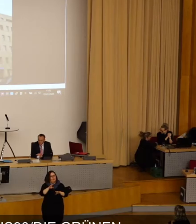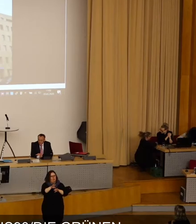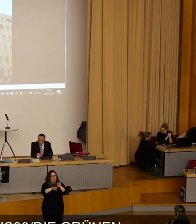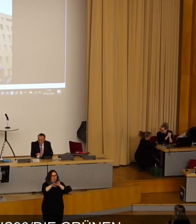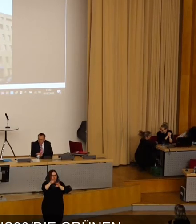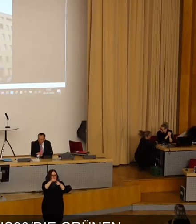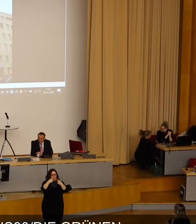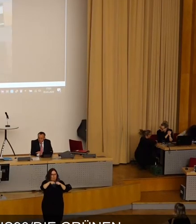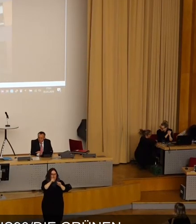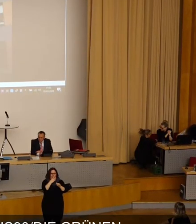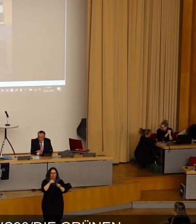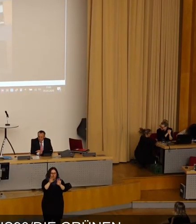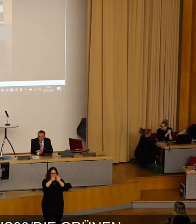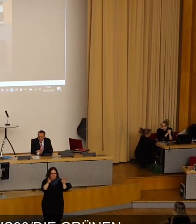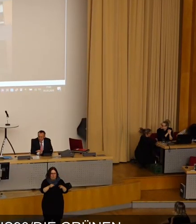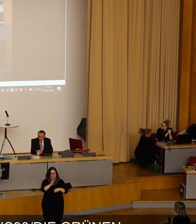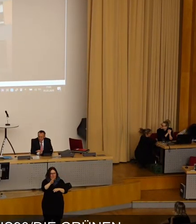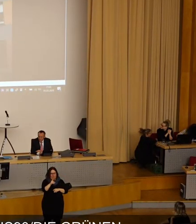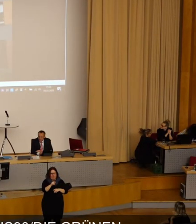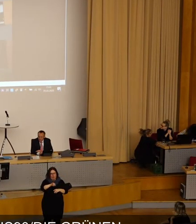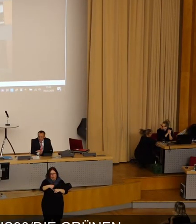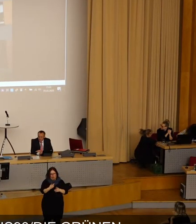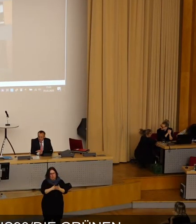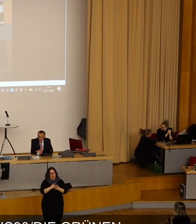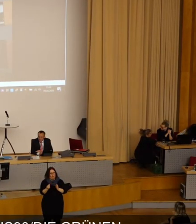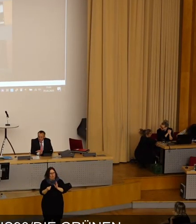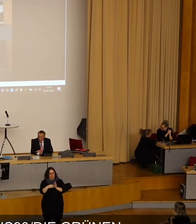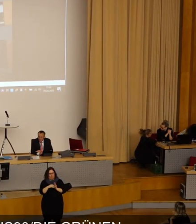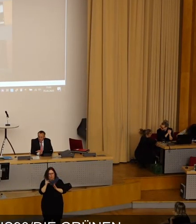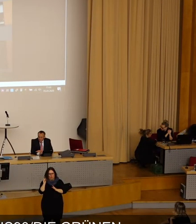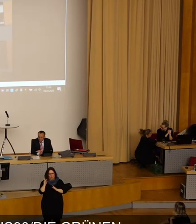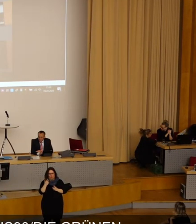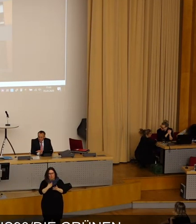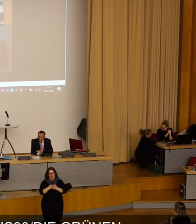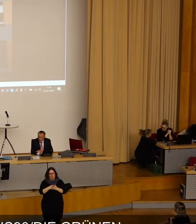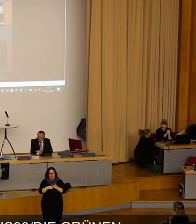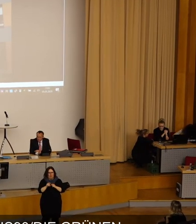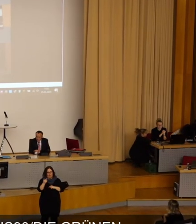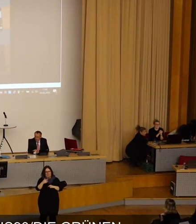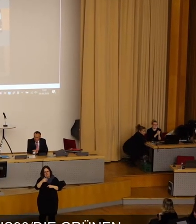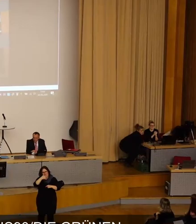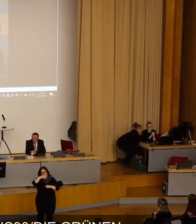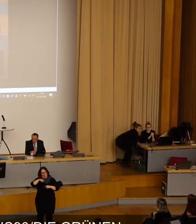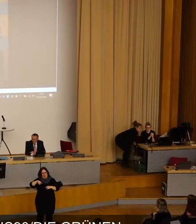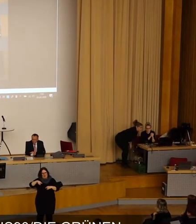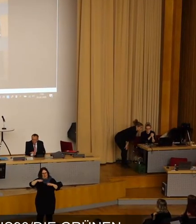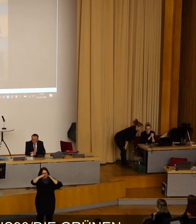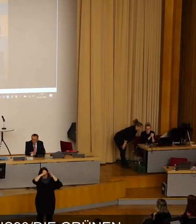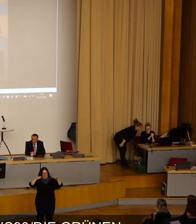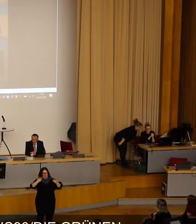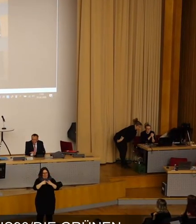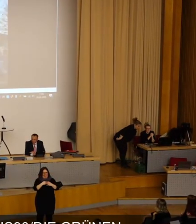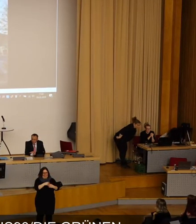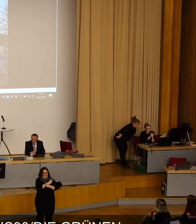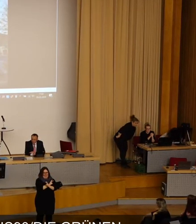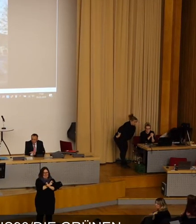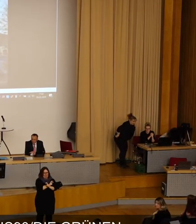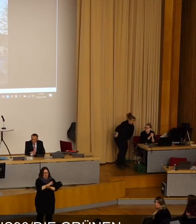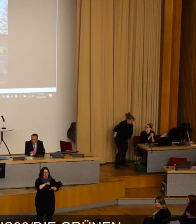schönen Gliederung, auch die WGJ. Wir haben hier auch die WGJ so ein bisschen, das ist hier fast Innsbrucks, goldene Dachel da oben, ne? Aber ein interessanter Bau